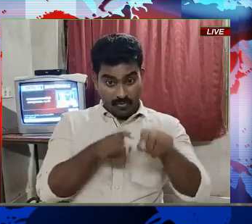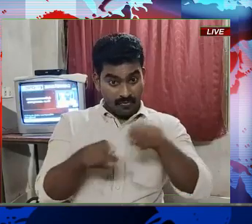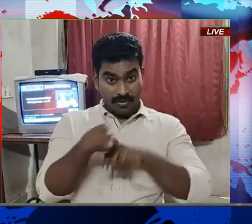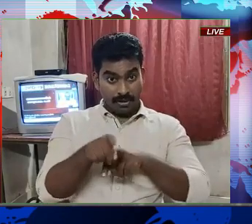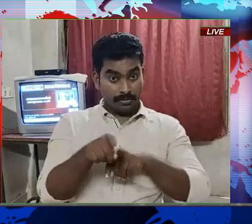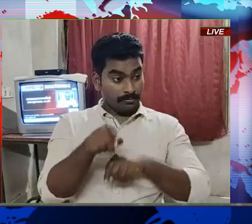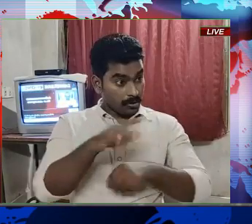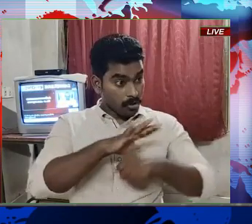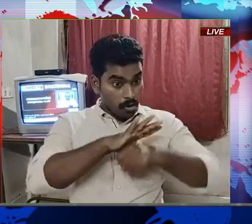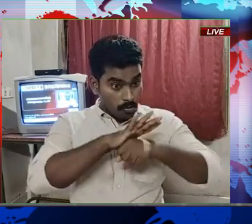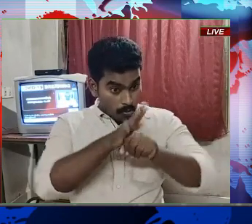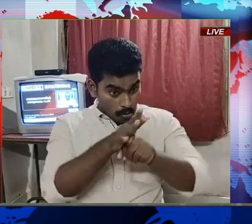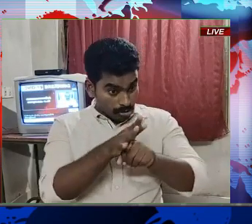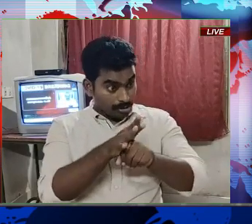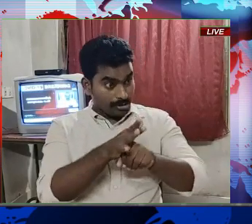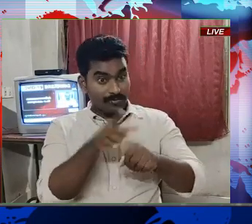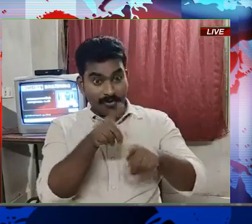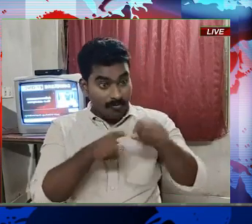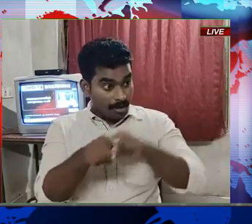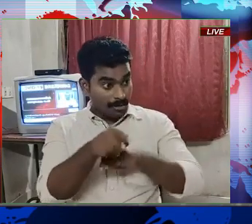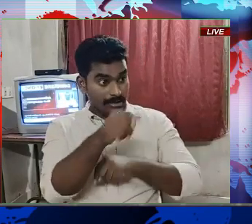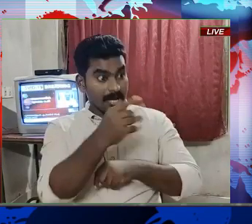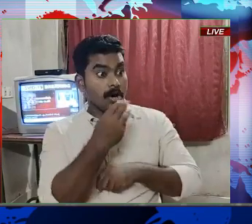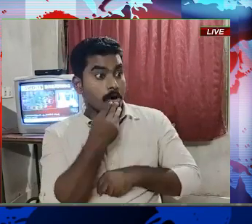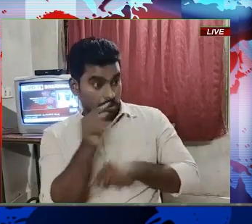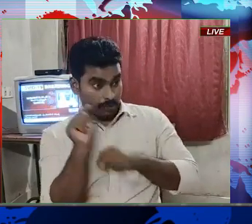അതെല്ലാം ഒഴിവാക്കണമെന്ന നിലപാട് നാം സ്വീകരിച്ചത്.